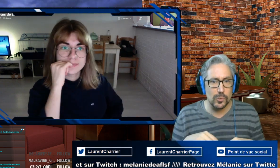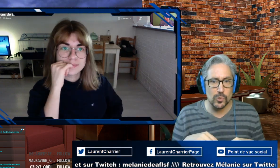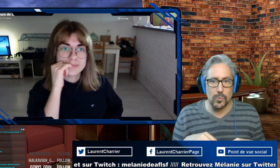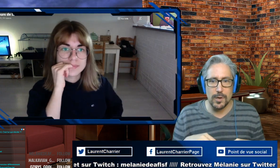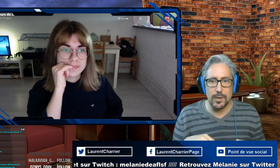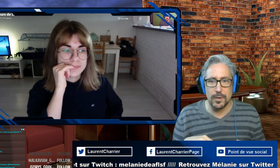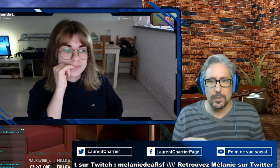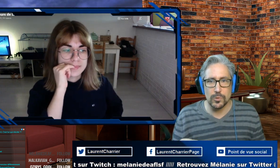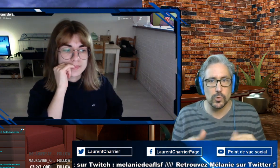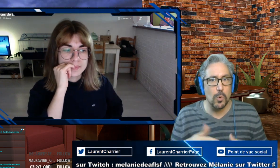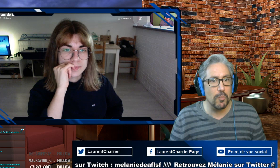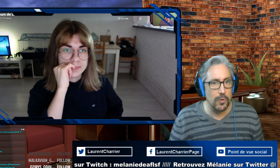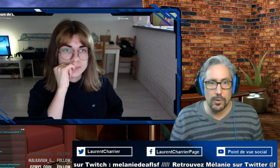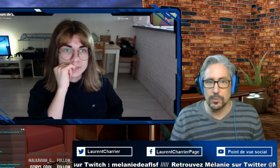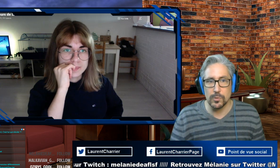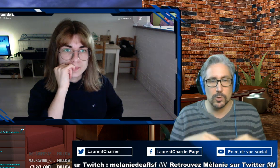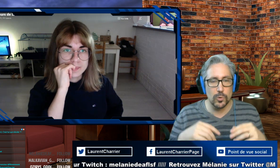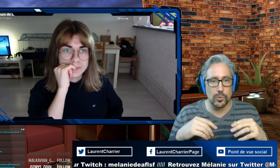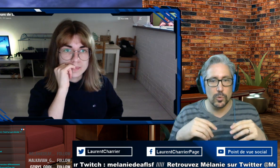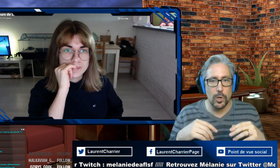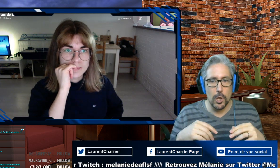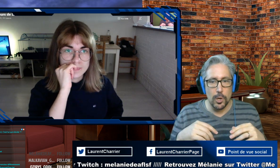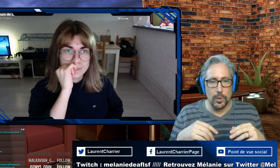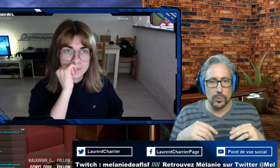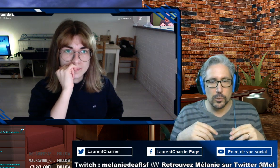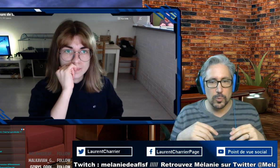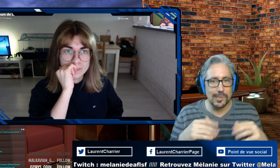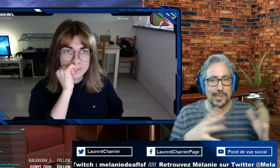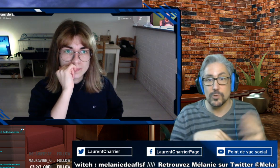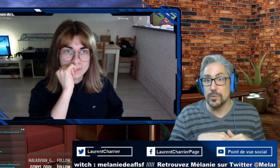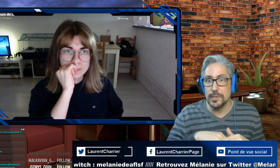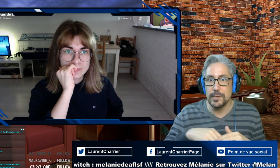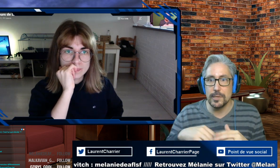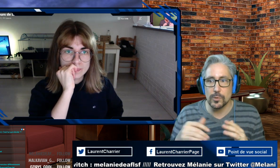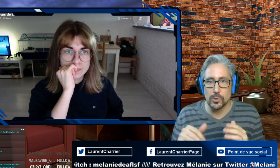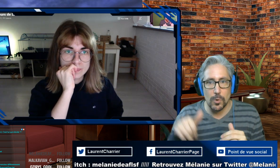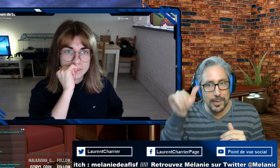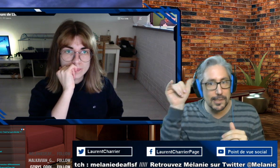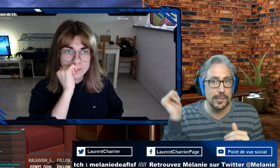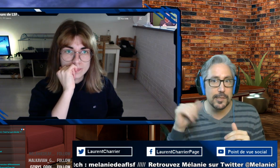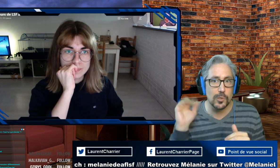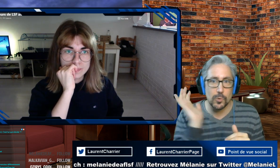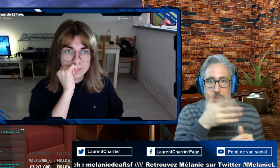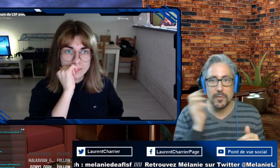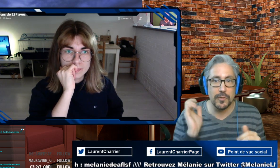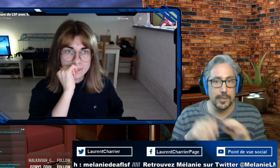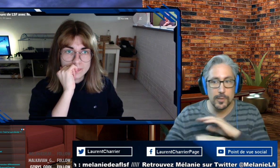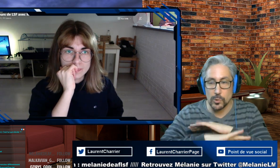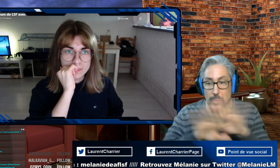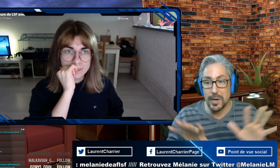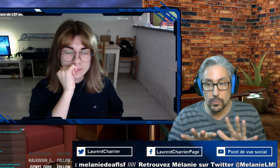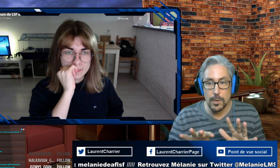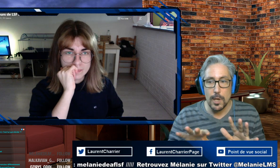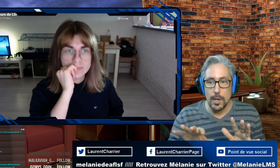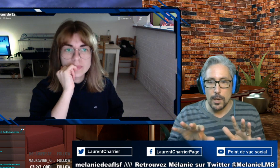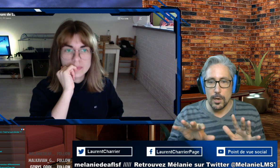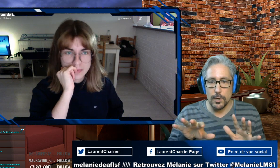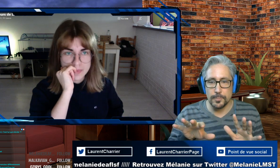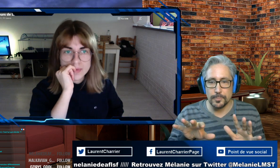pays, que ce soit en France, que ce soit aux États-Unis, que ce soit en Asie, que ce soit en Afrique, que ce soit